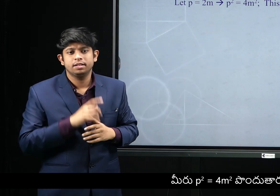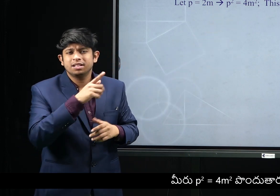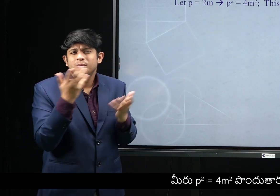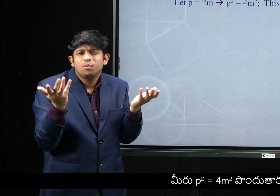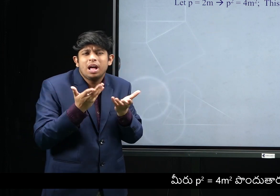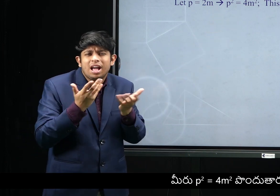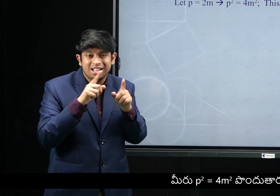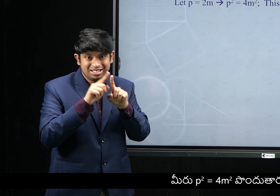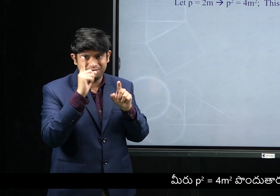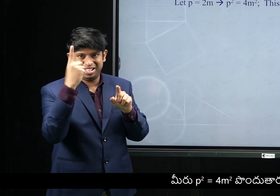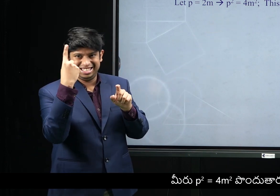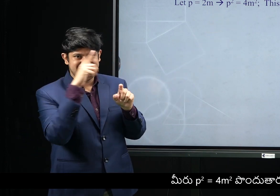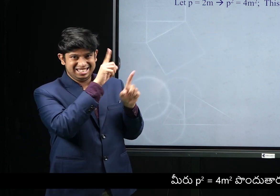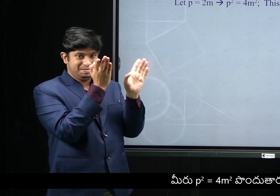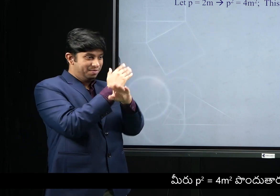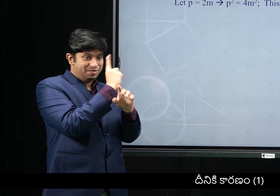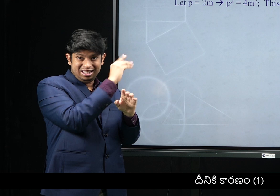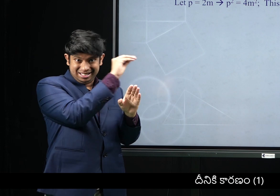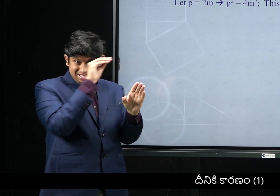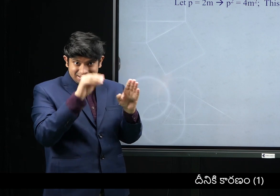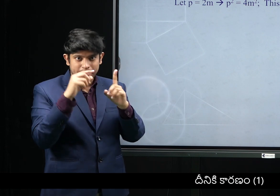p² 4m² పొందుతారు. దీనికి కారణం